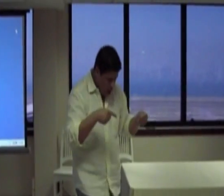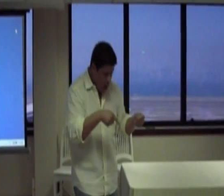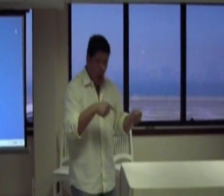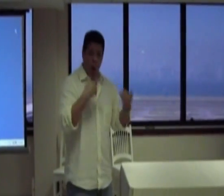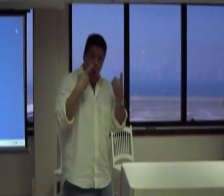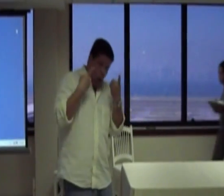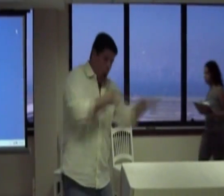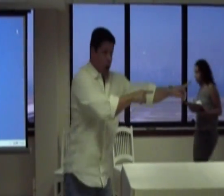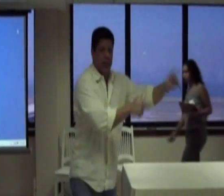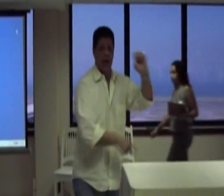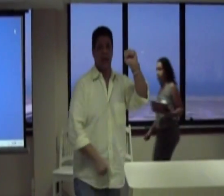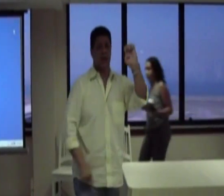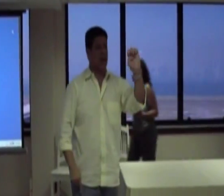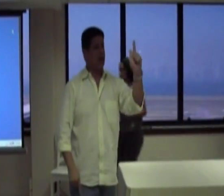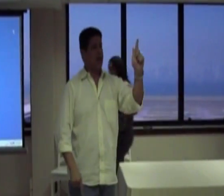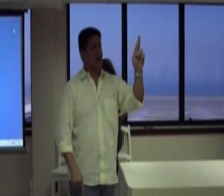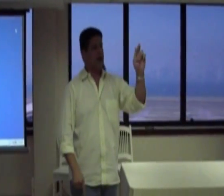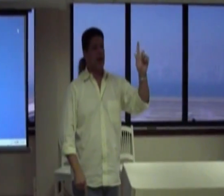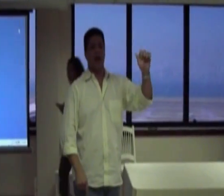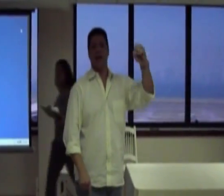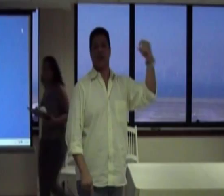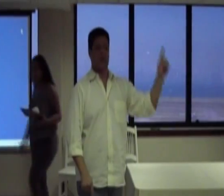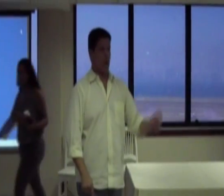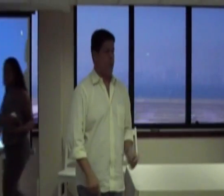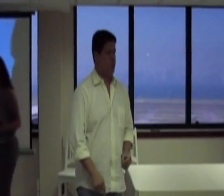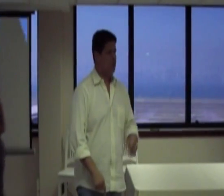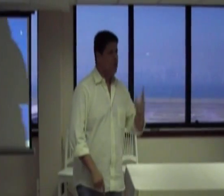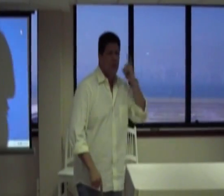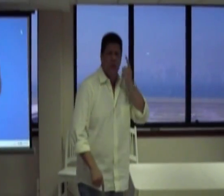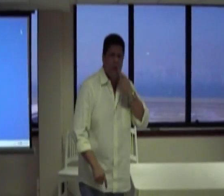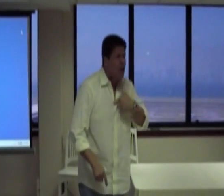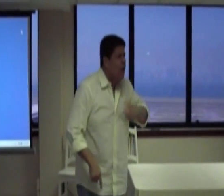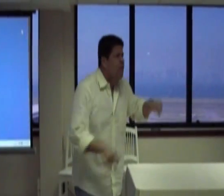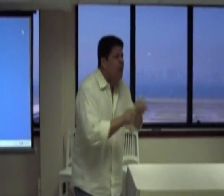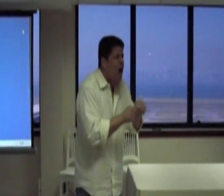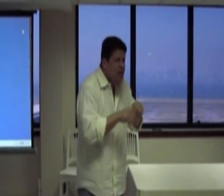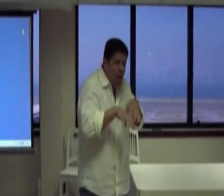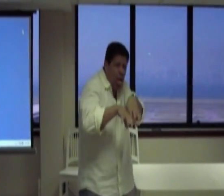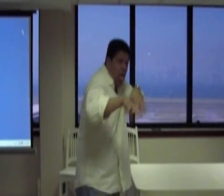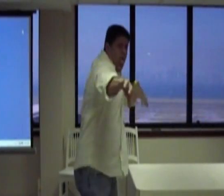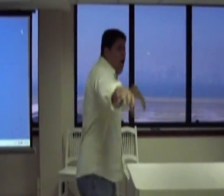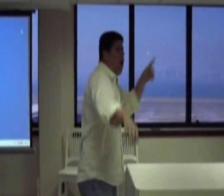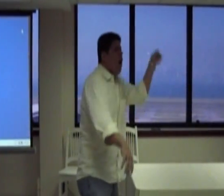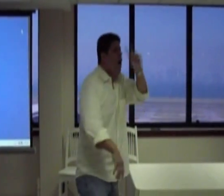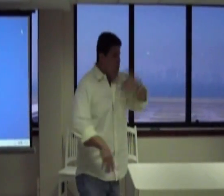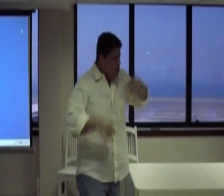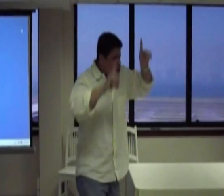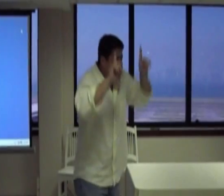Nós entregamos aí, fizemos agora uma contra-proposta em cima dessa questão da segregação, mostrando que